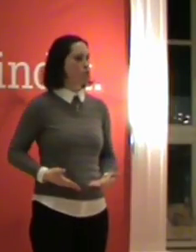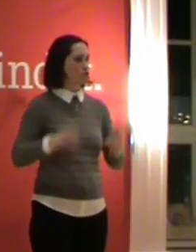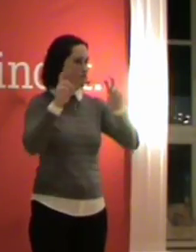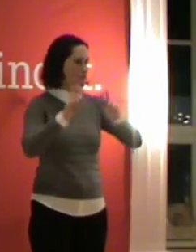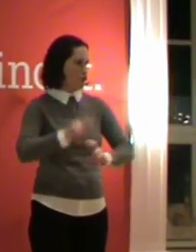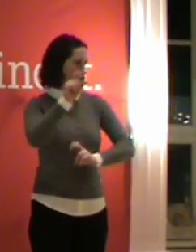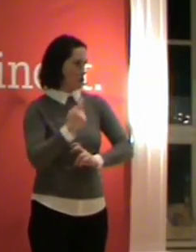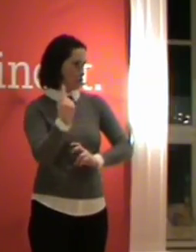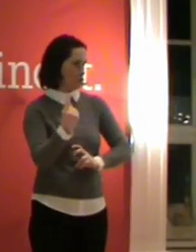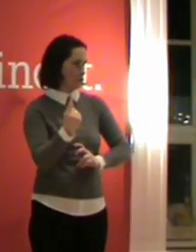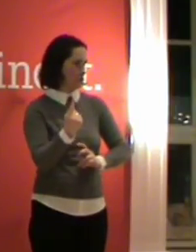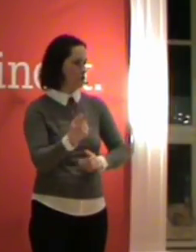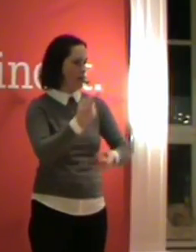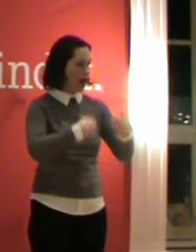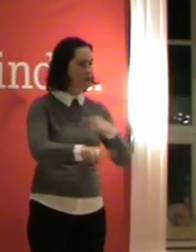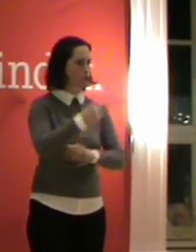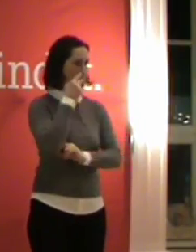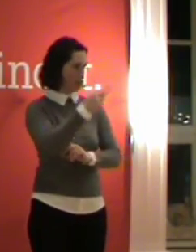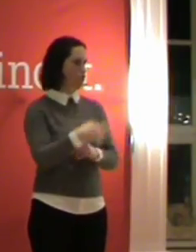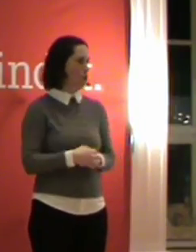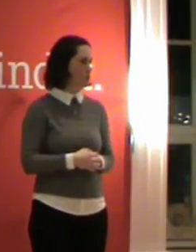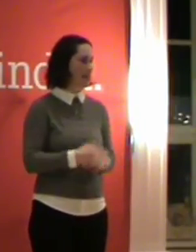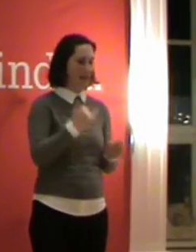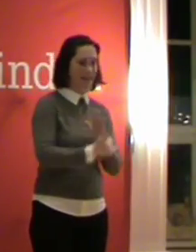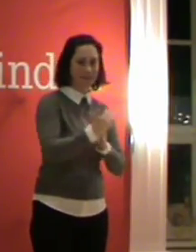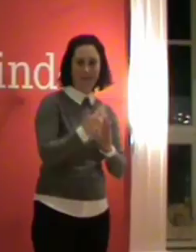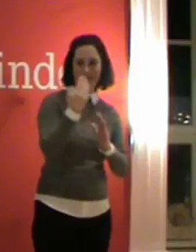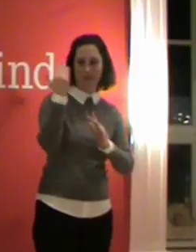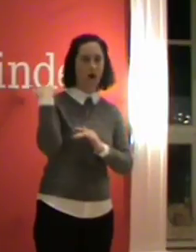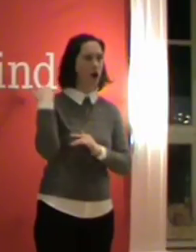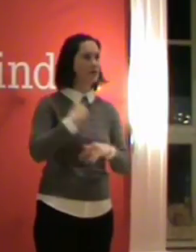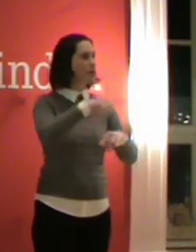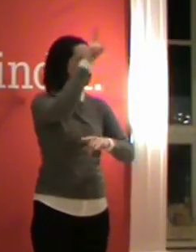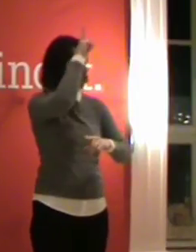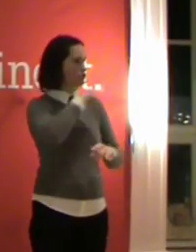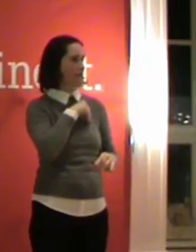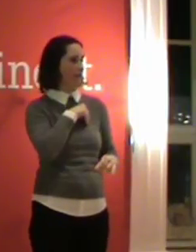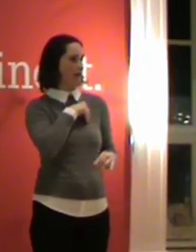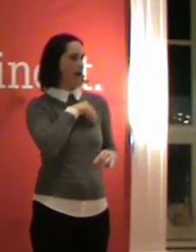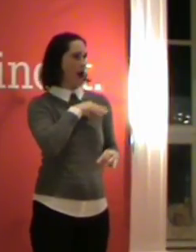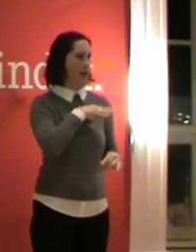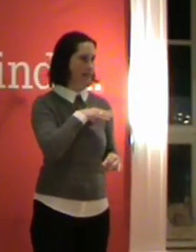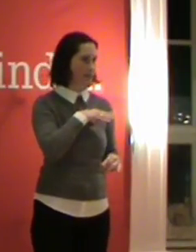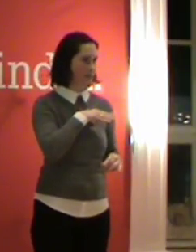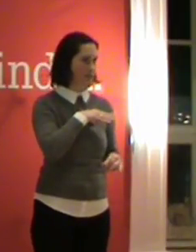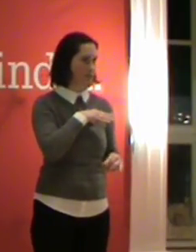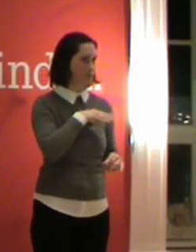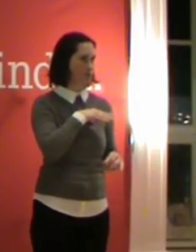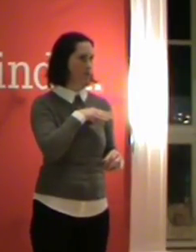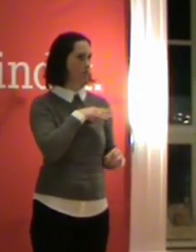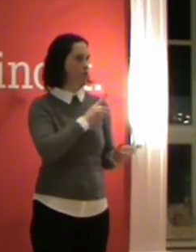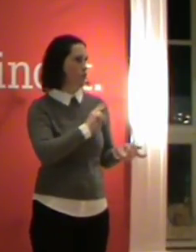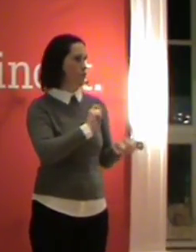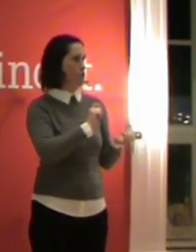der Medaille reden. In den letzten Jahren hat sich der Reichtum in Deutschland in einer Weise verstärkt, wie